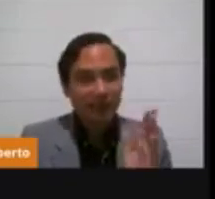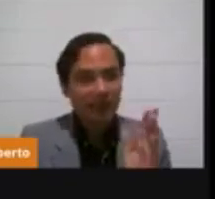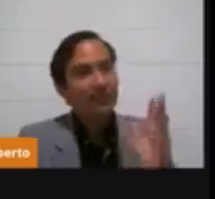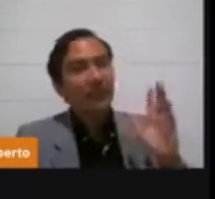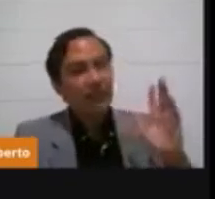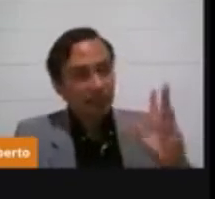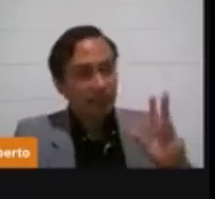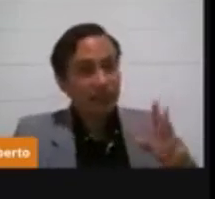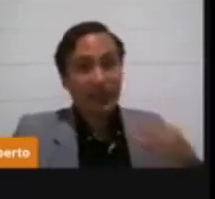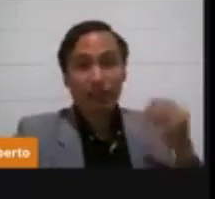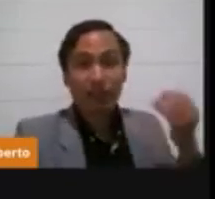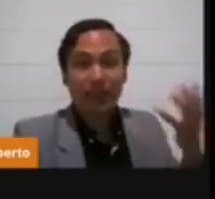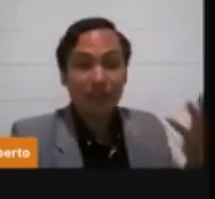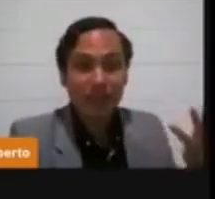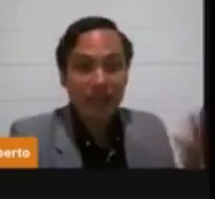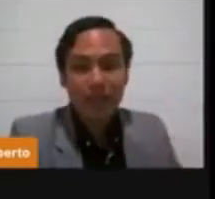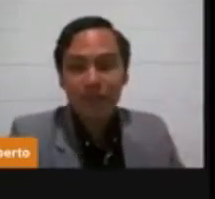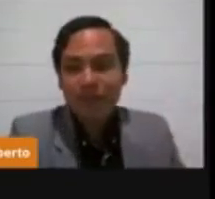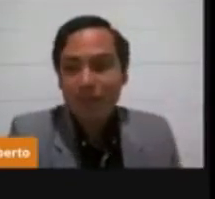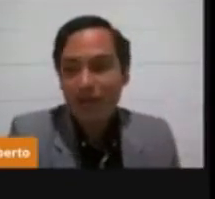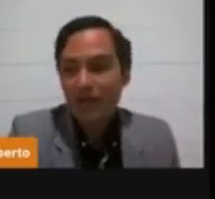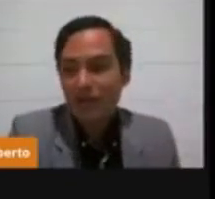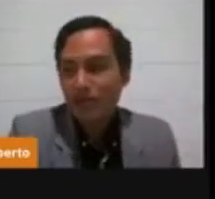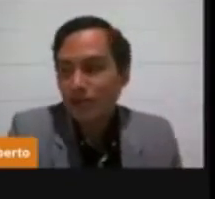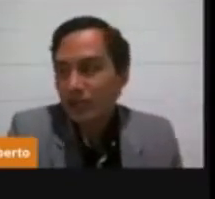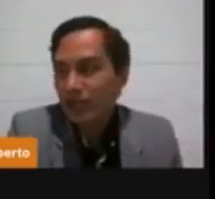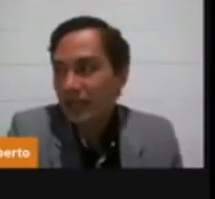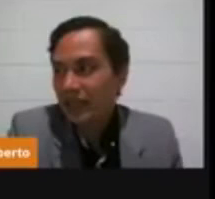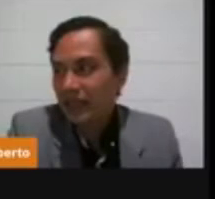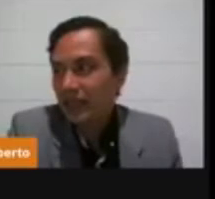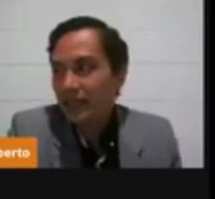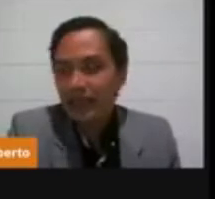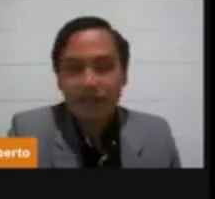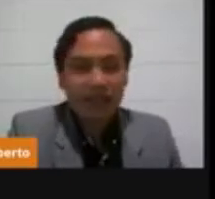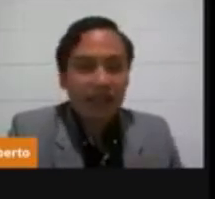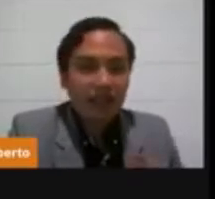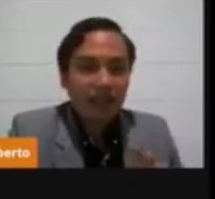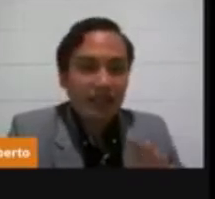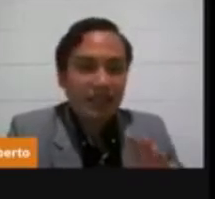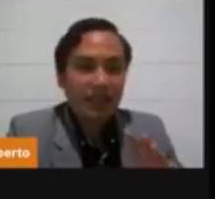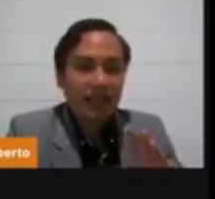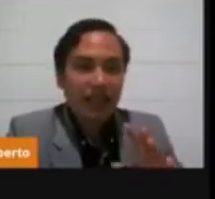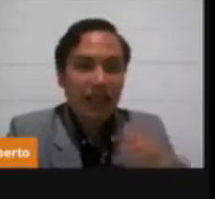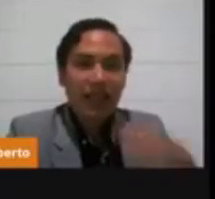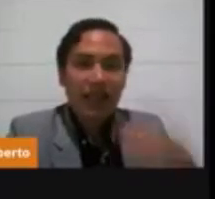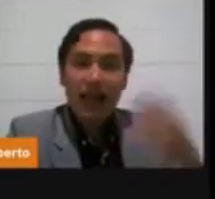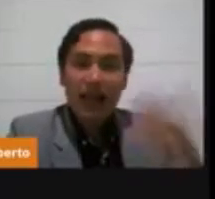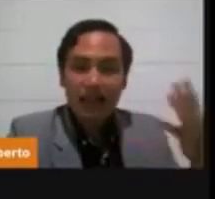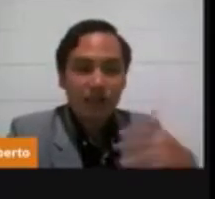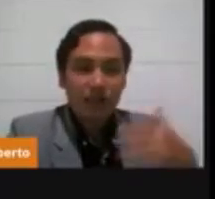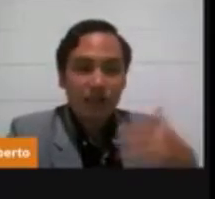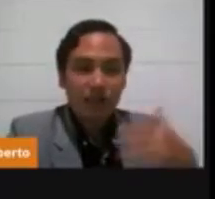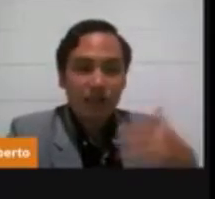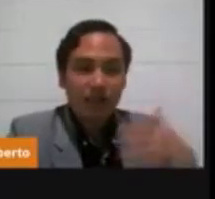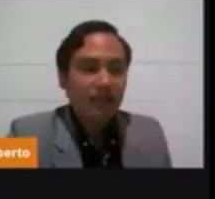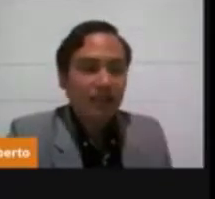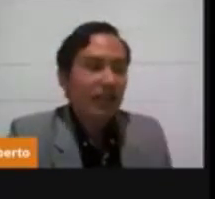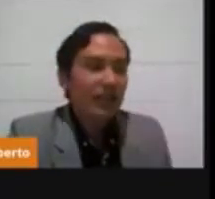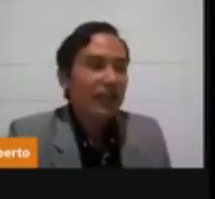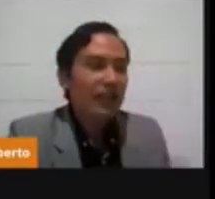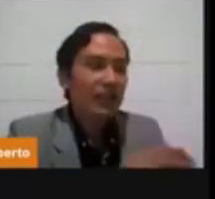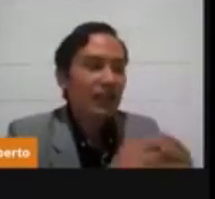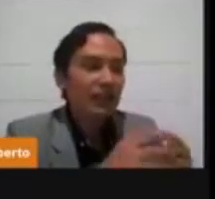completamente diferentes. Es cierto que en la sociedad, pues habemos diferentes edades, tenemos diferentes